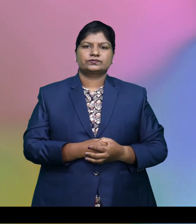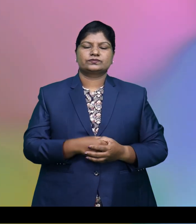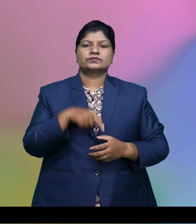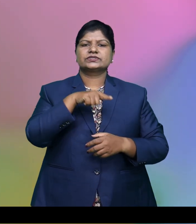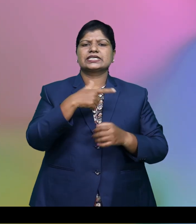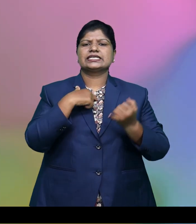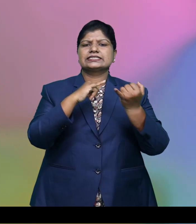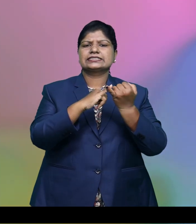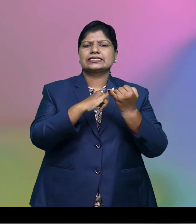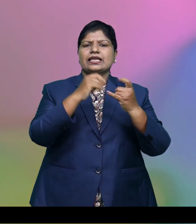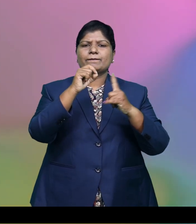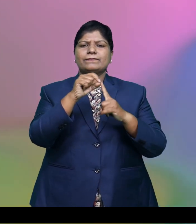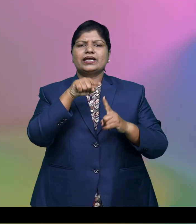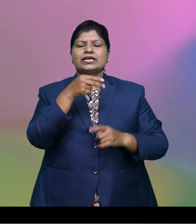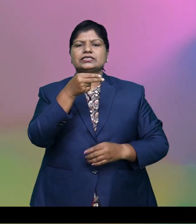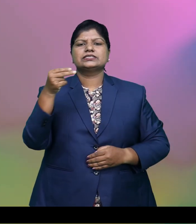సిస్టోలిక్ ఒత్తిడి.